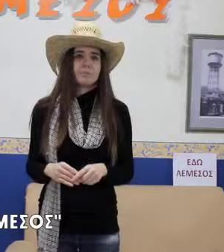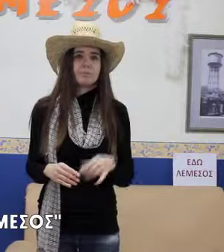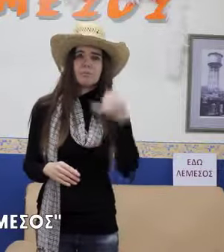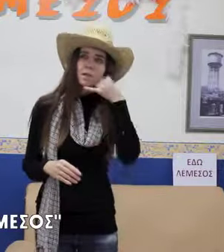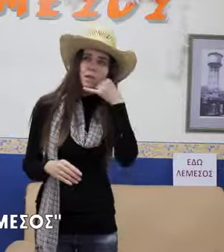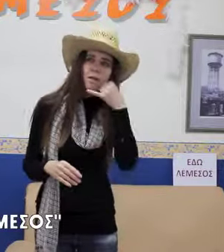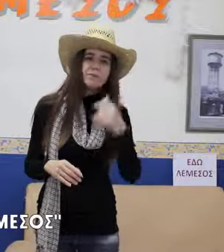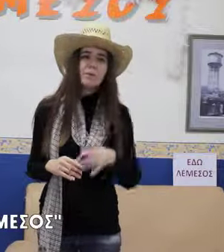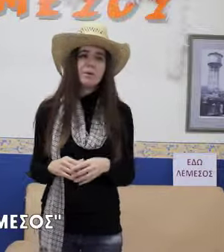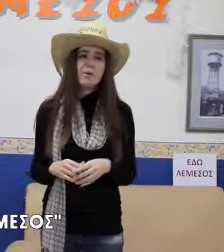Τηλέφωνο